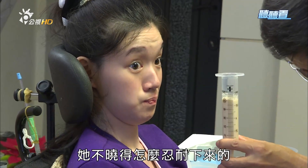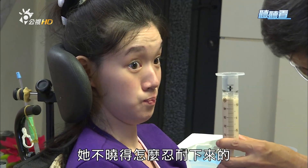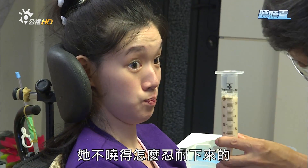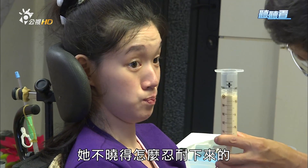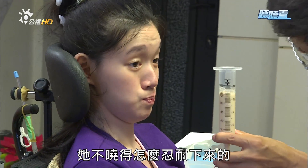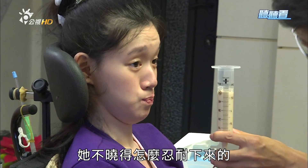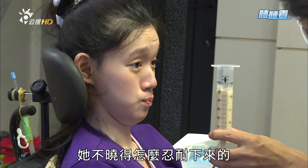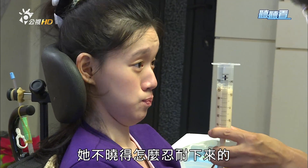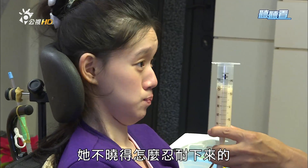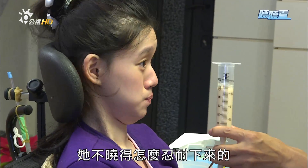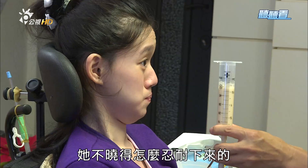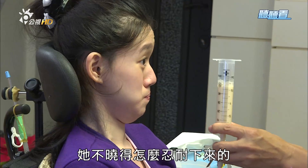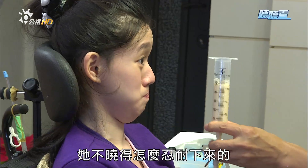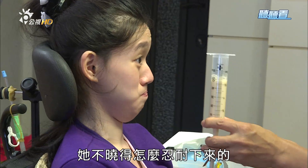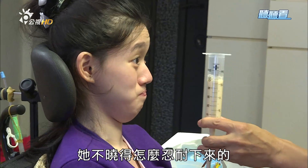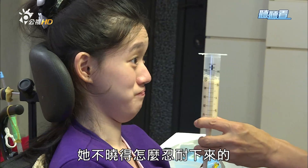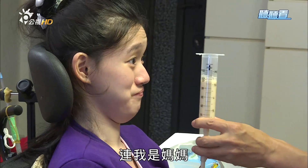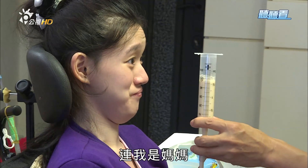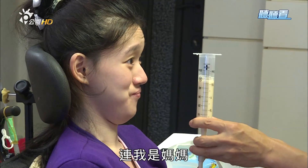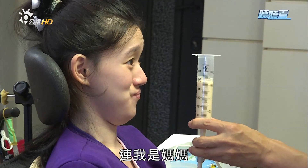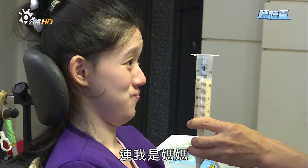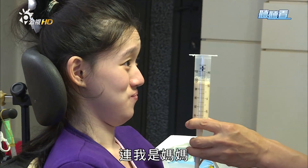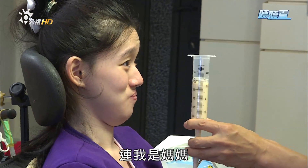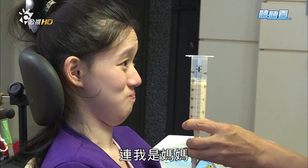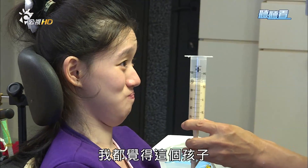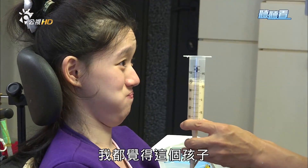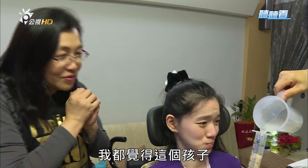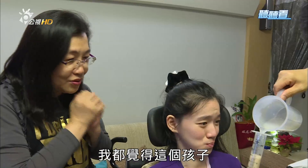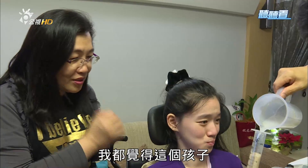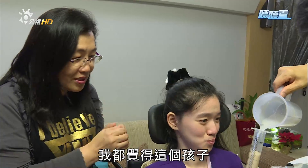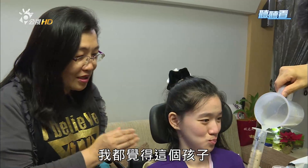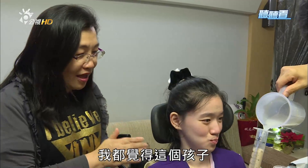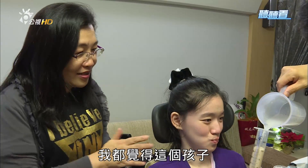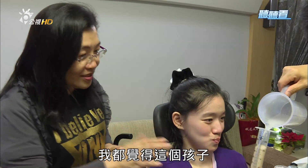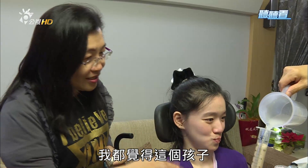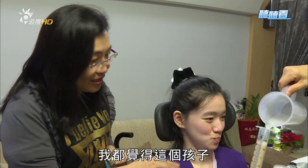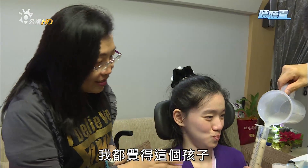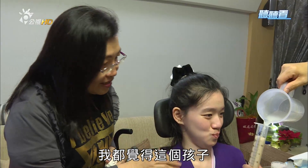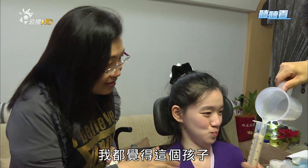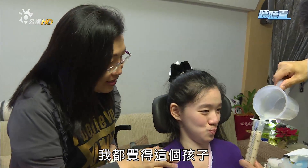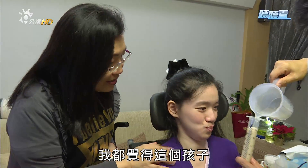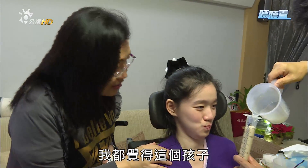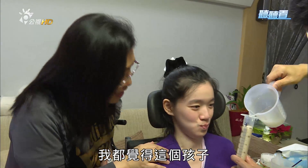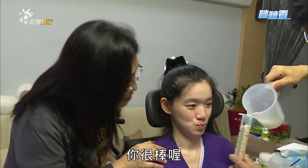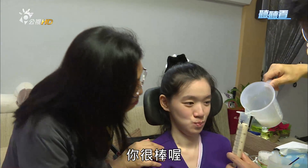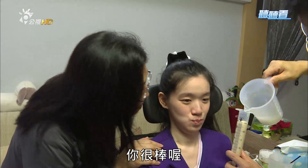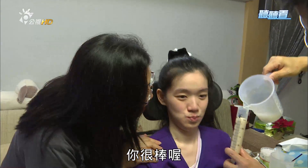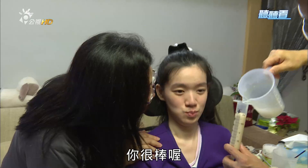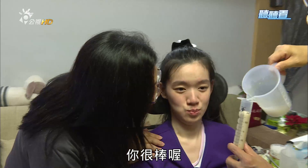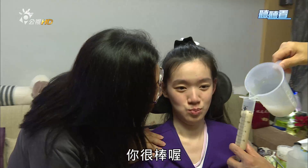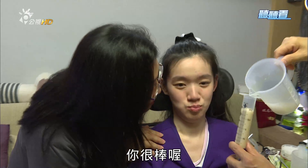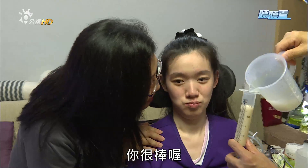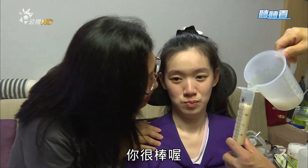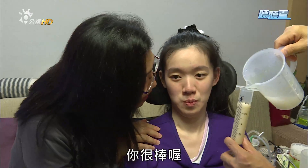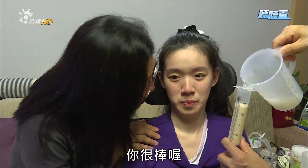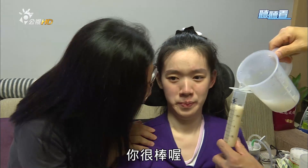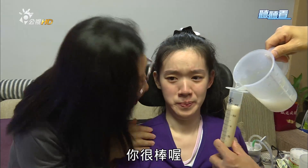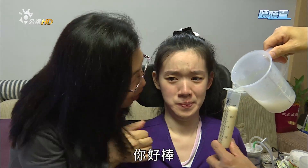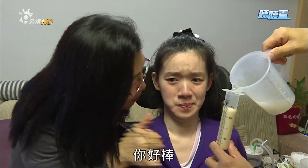不晓得怎么忍耐下来的。连我是妈妈，我都觉得这个孩子，你很棒哦，你好